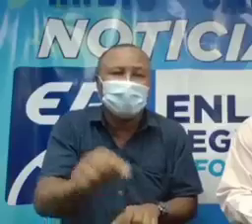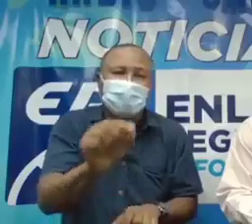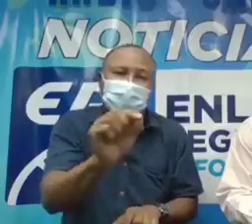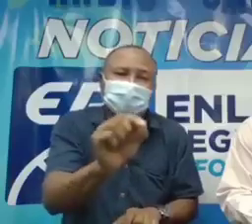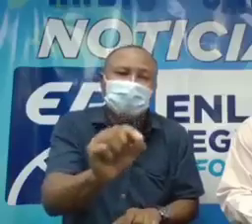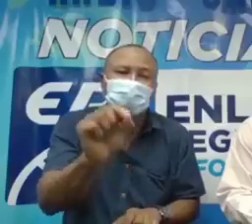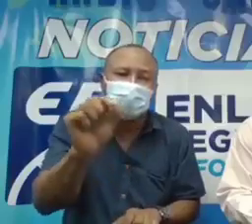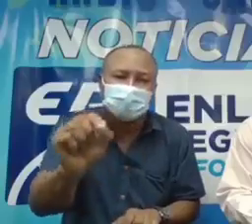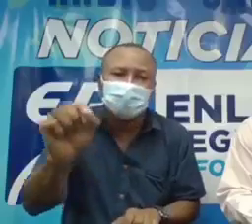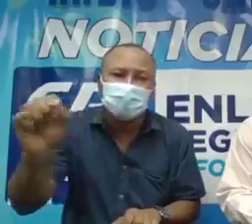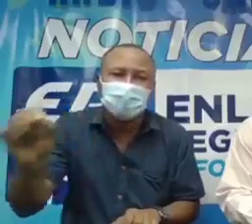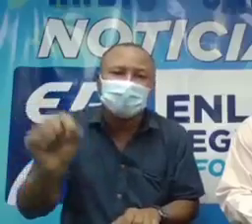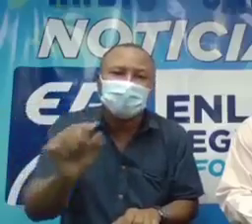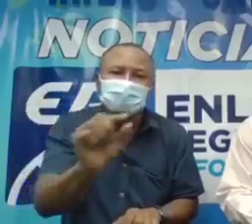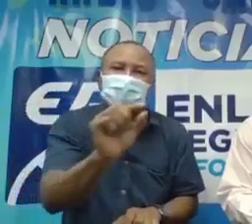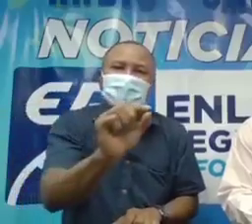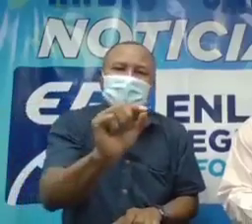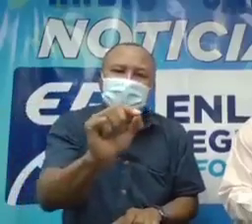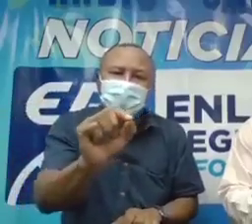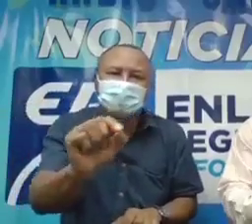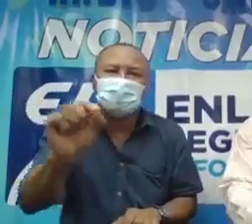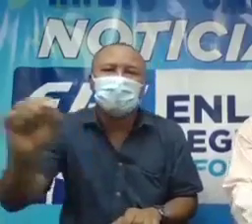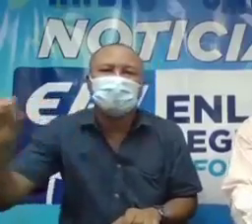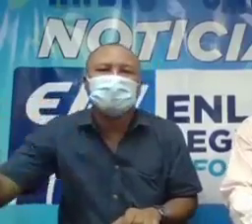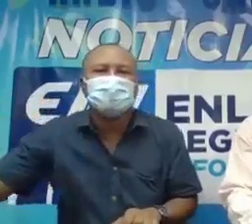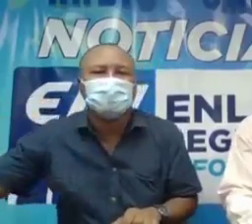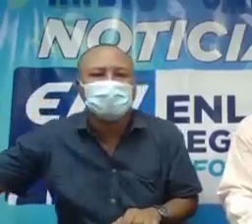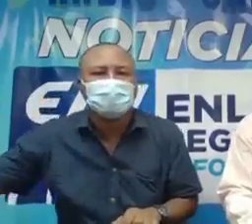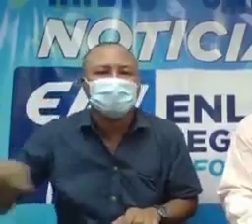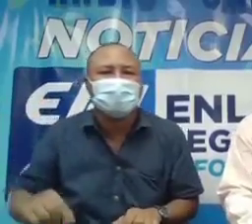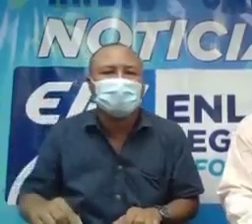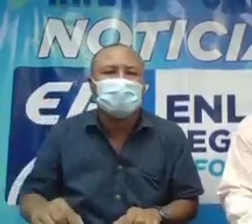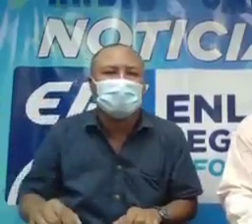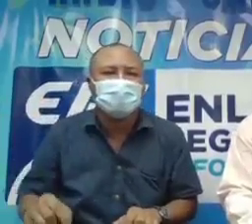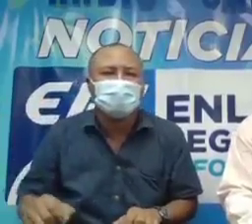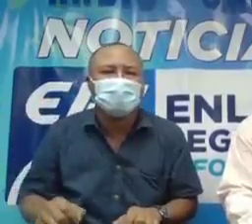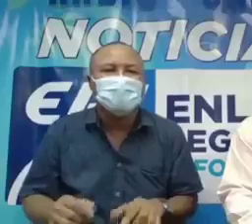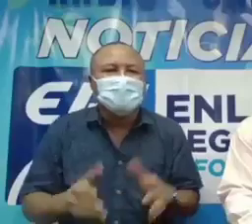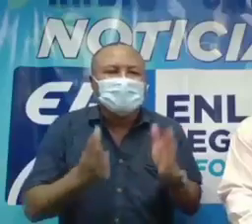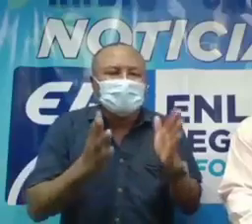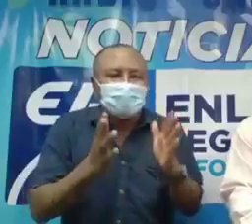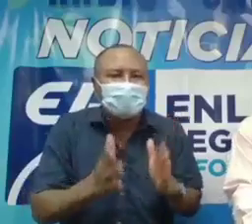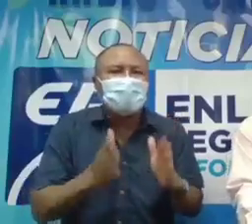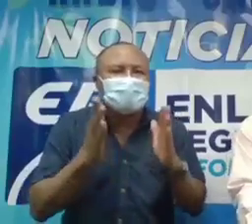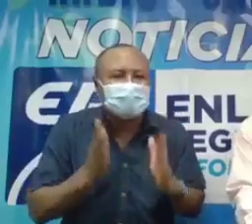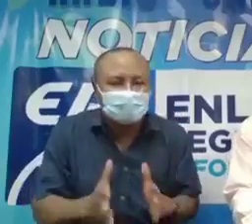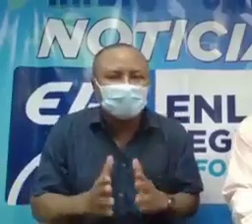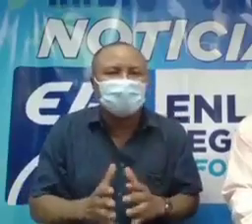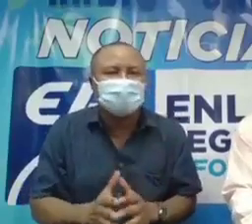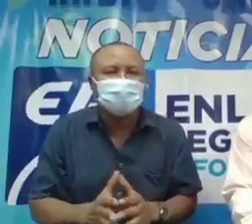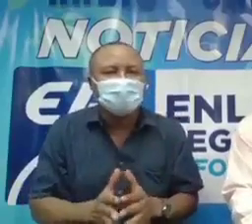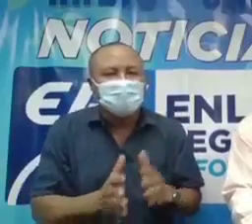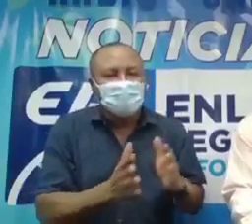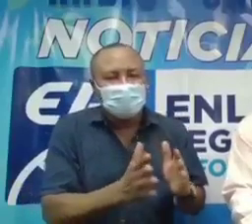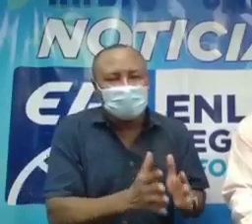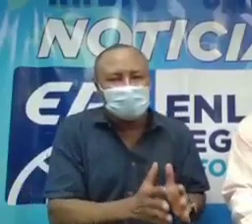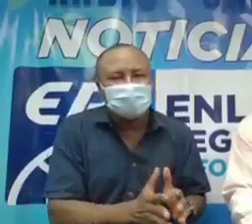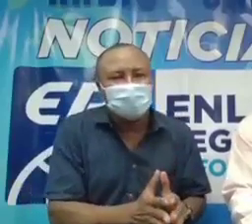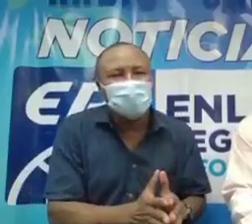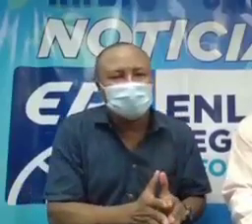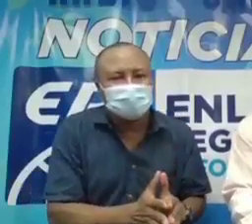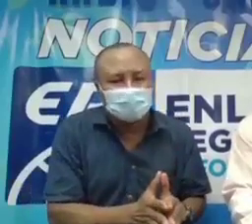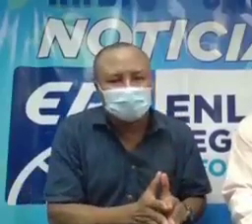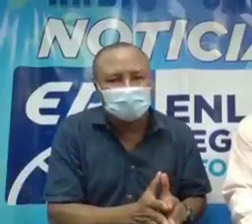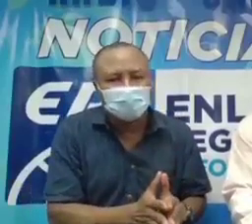y le digan, el artículo tal de la ley establece que la tabla de amortización tiene que ser aprobada? La ley es clara, dice, en